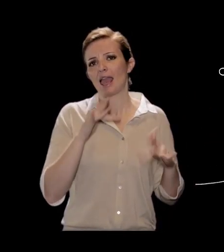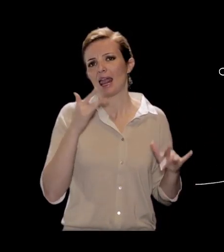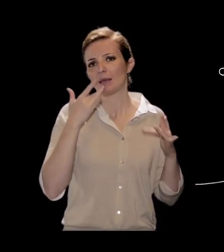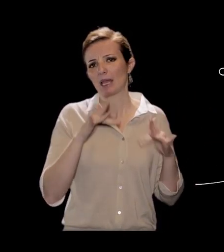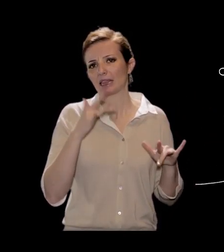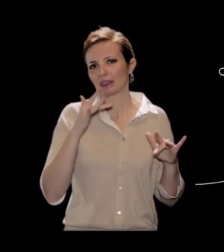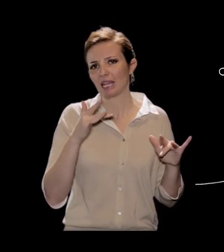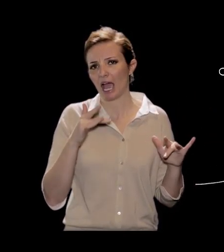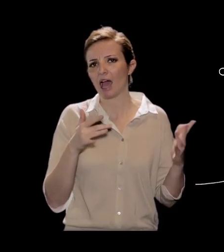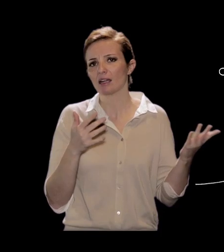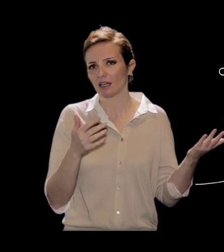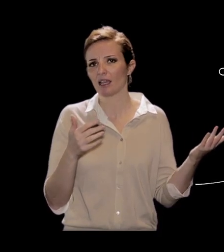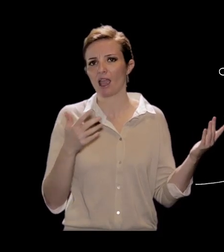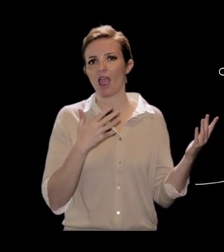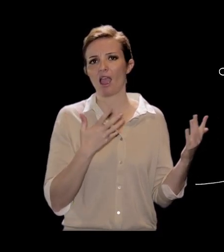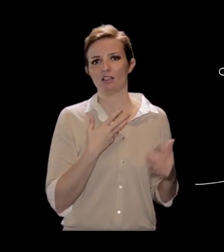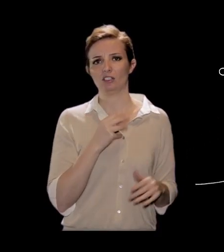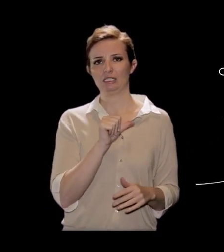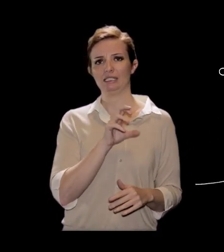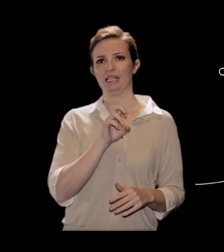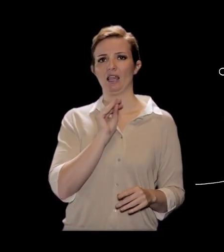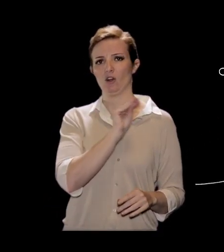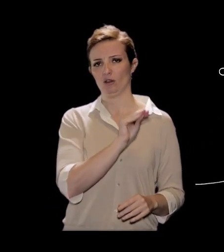in seno.